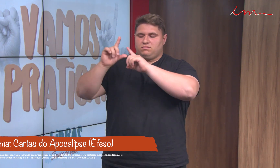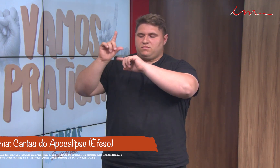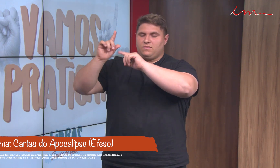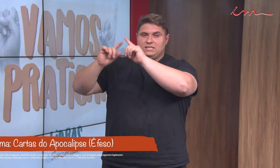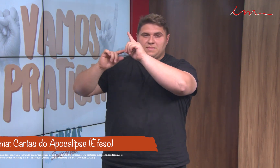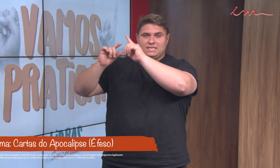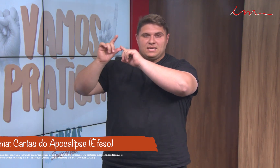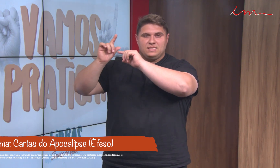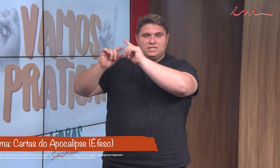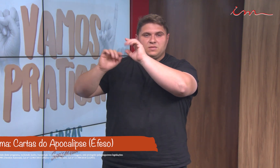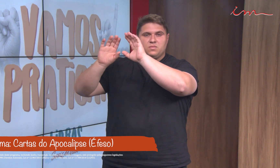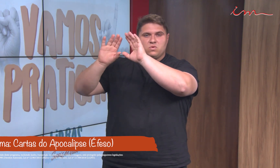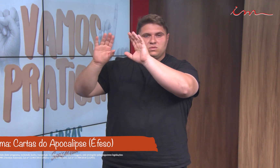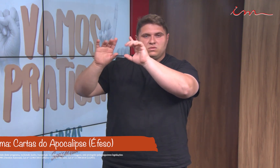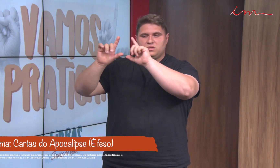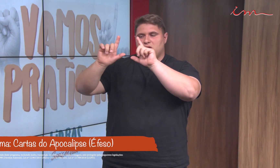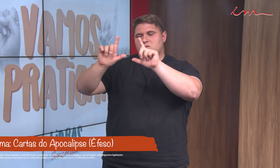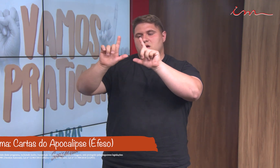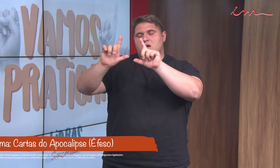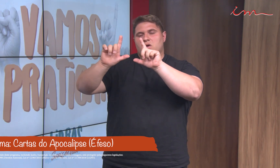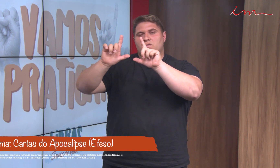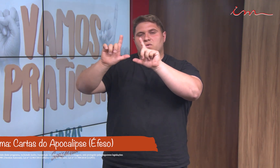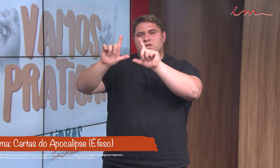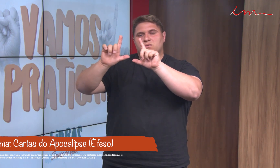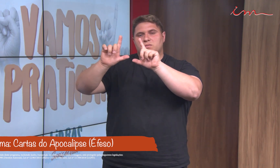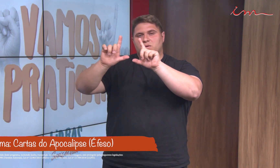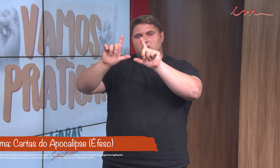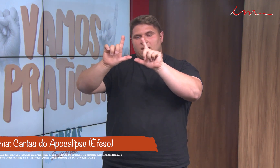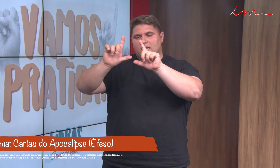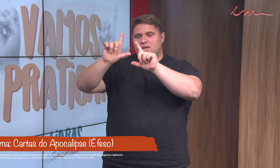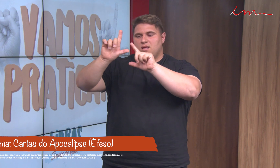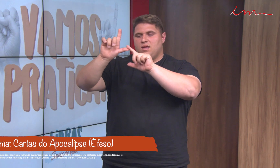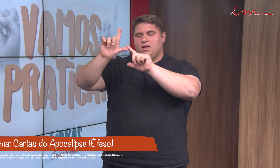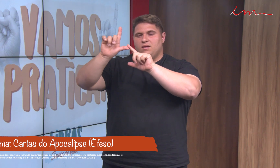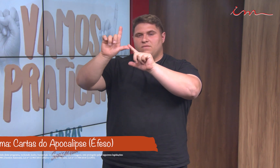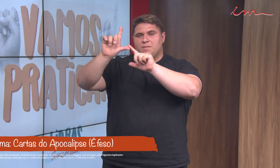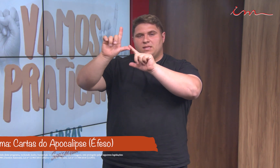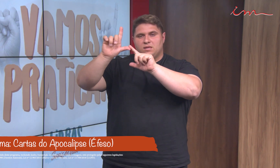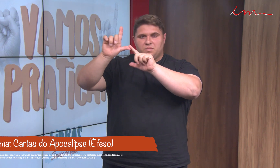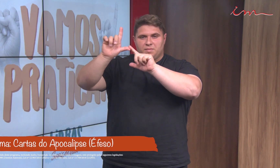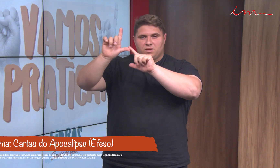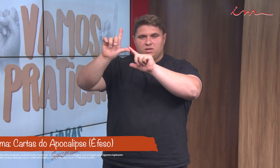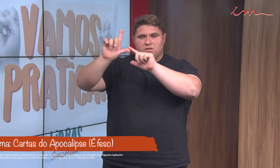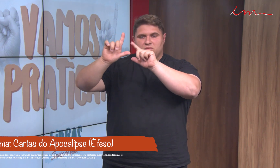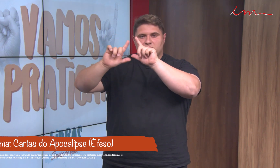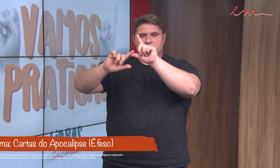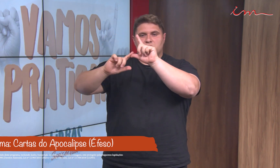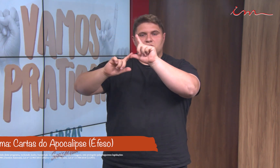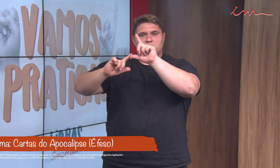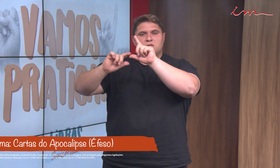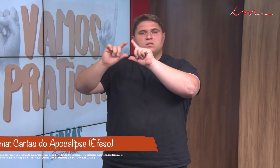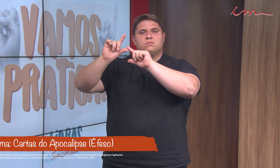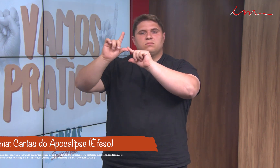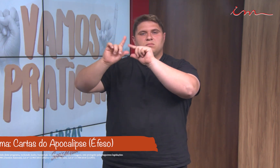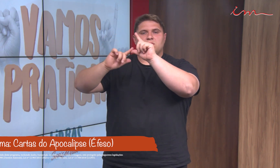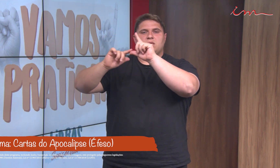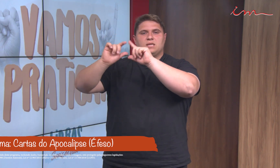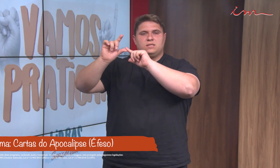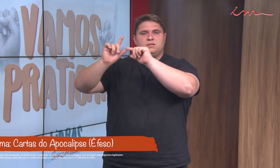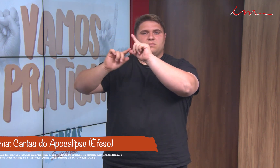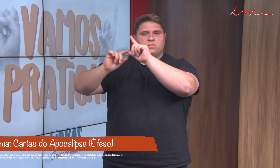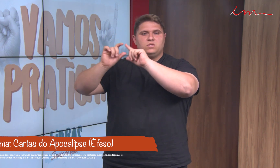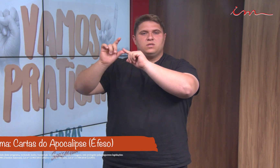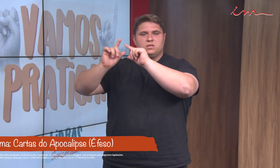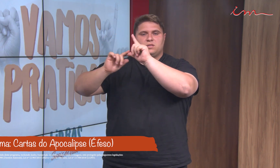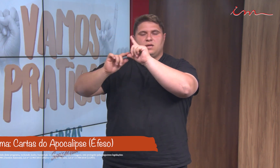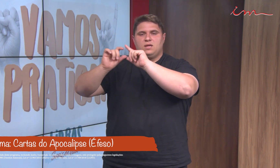estrela, fazer mais aqui em cima por conta do céu. Configuração de mão em L, vai bater no primeiro dedo, no segundo dedo e